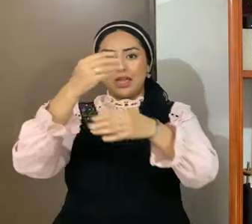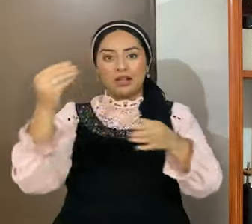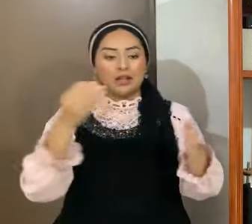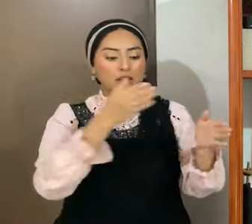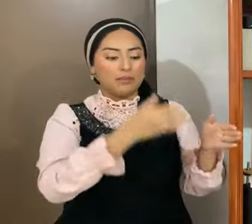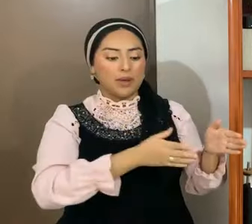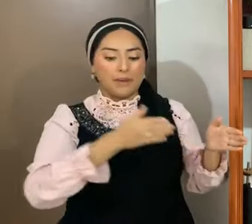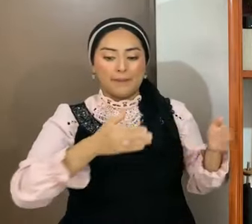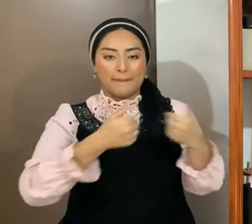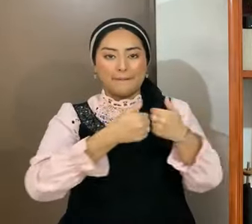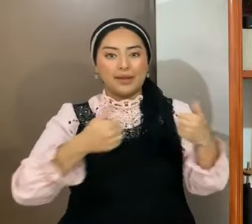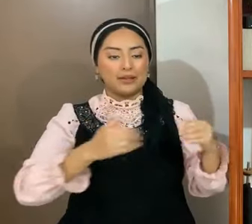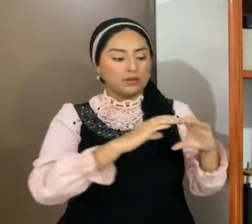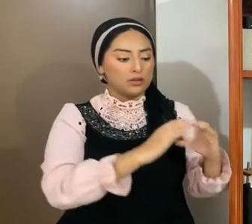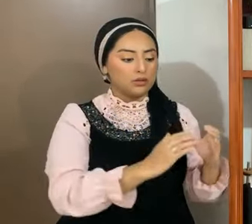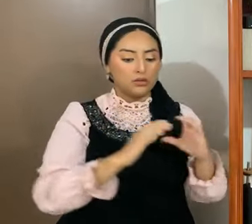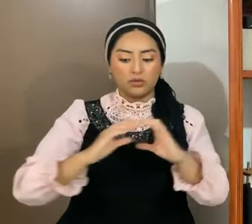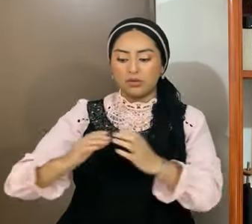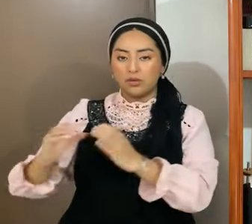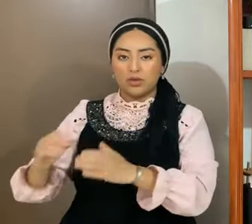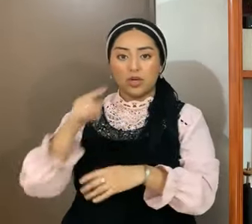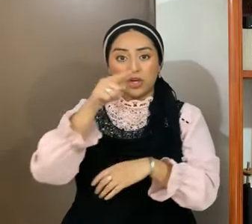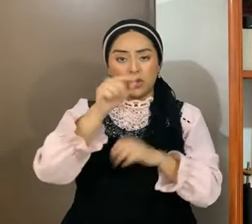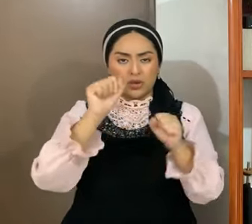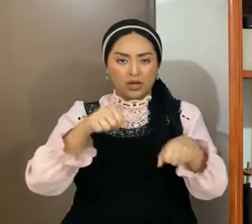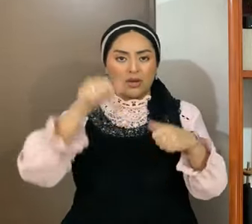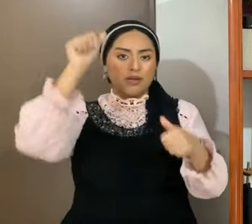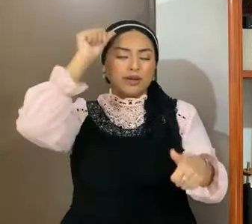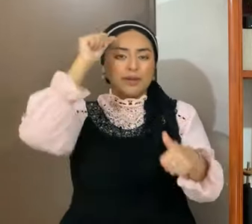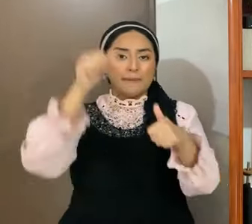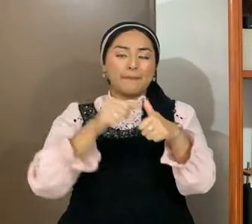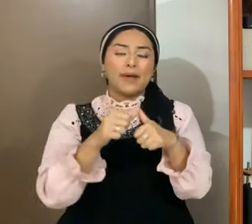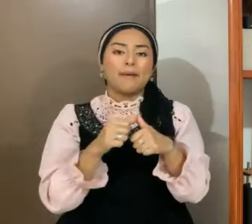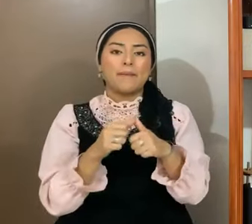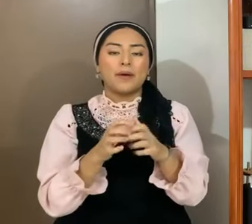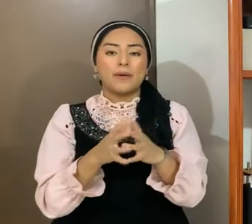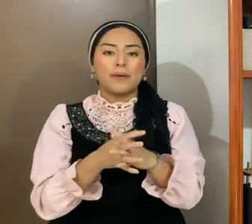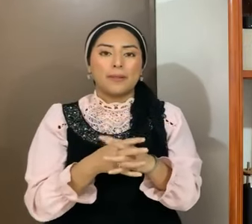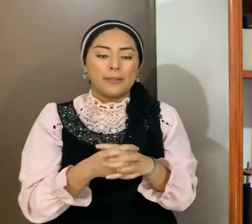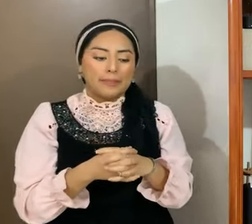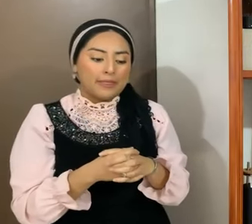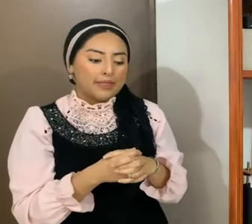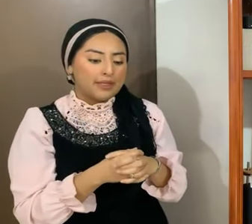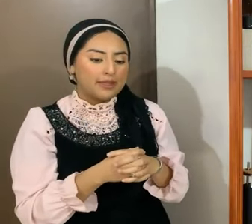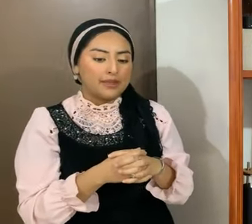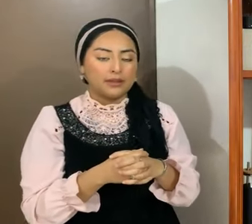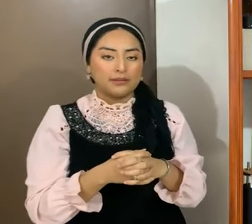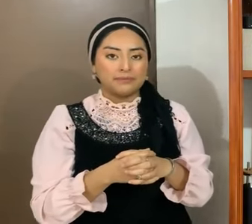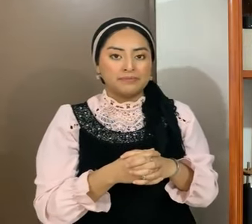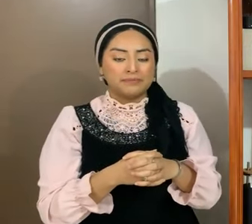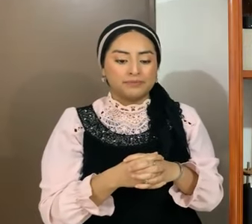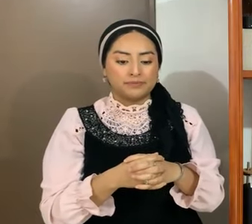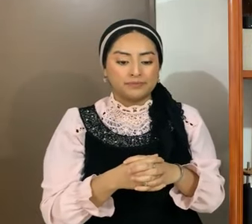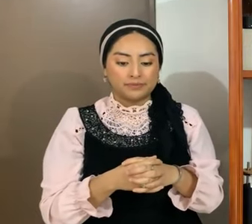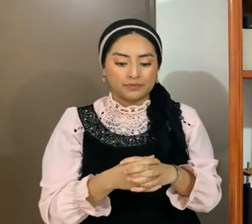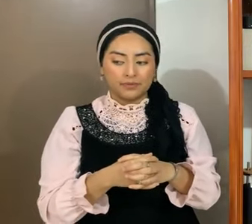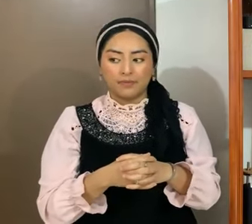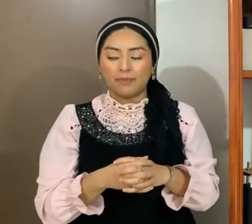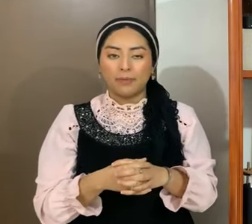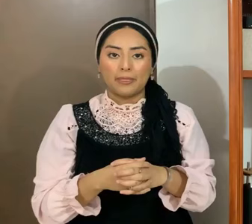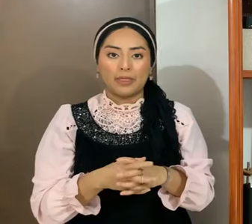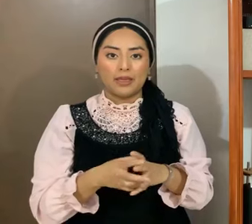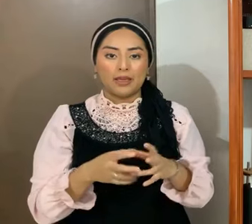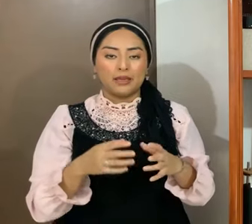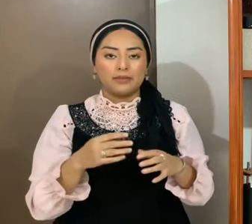las ofrendas. Ustedes recordarán, pueden anotarlo, o si no, nada más hagan un apunte así muy rápido y después toman sus